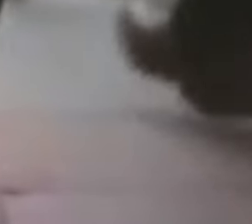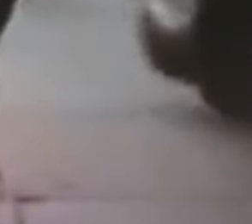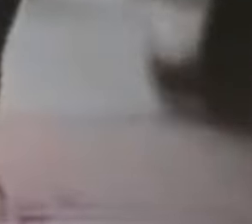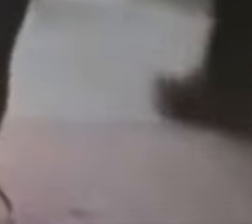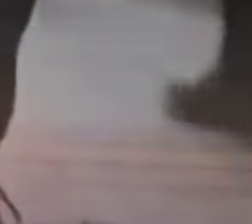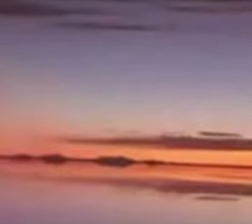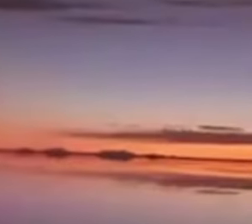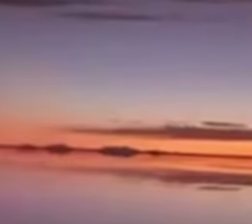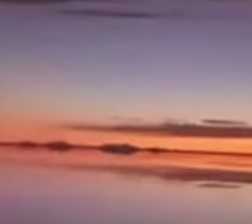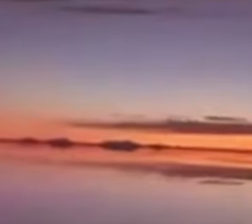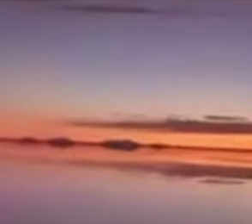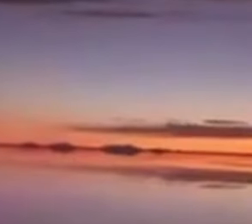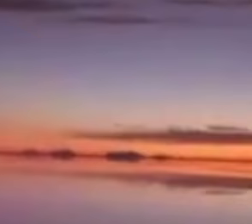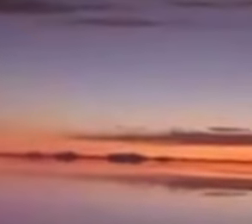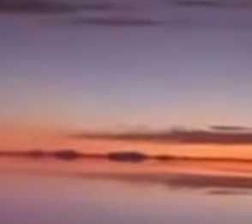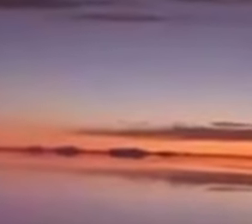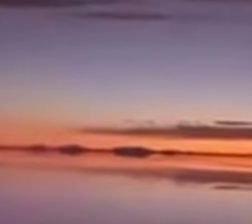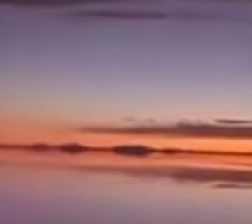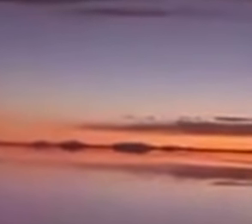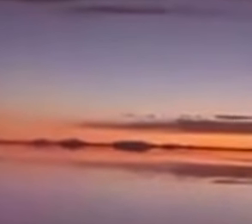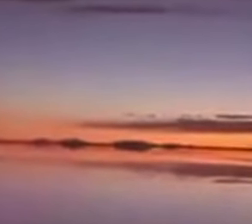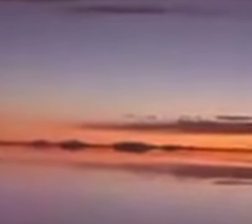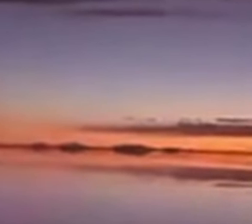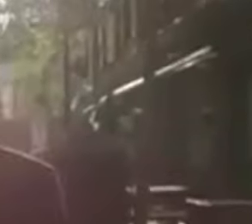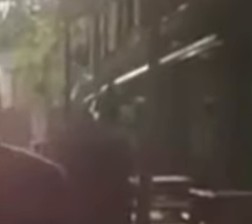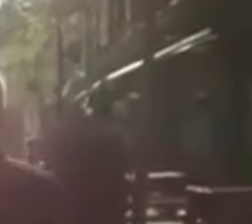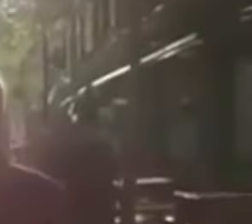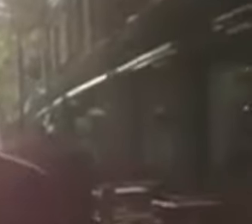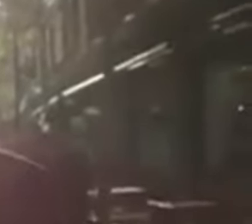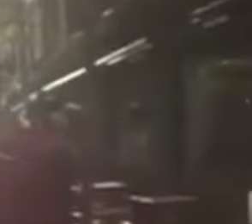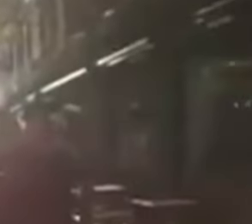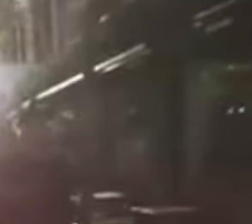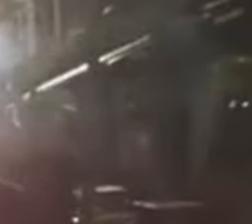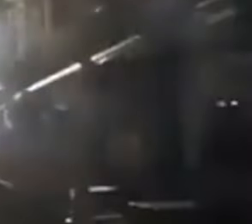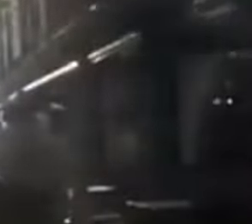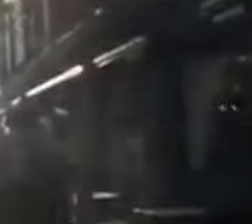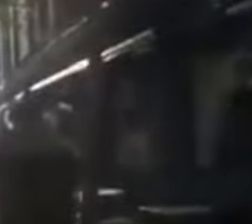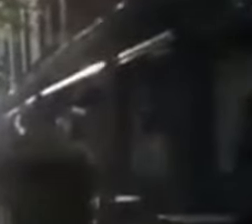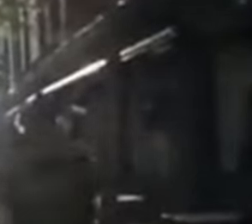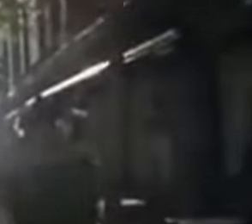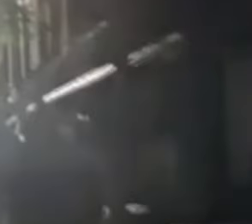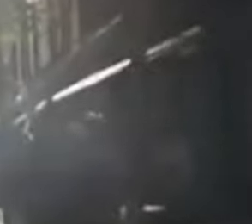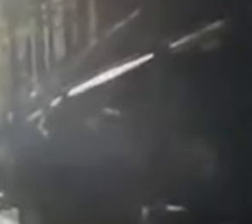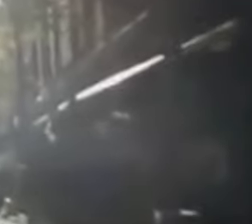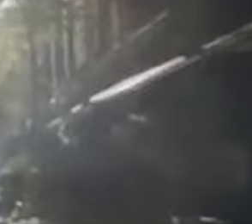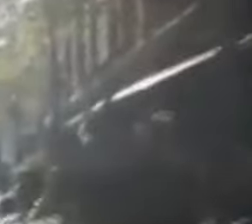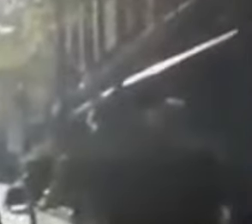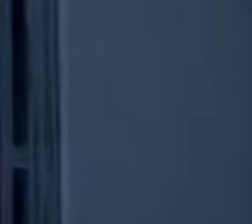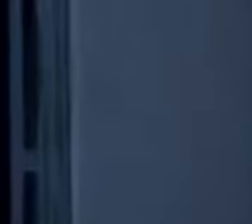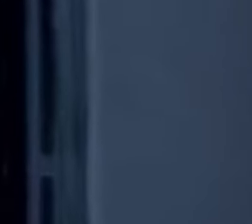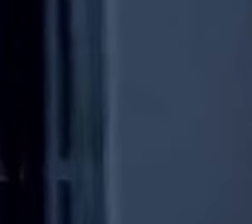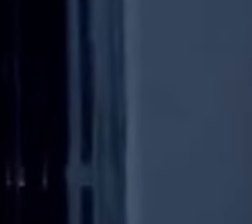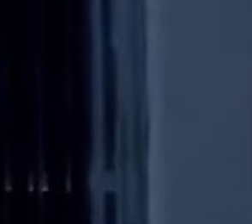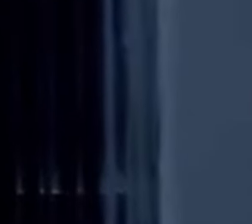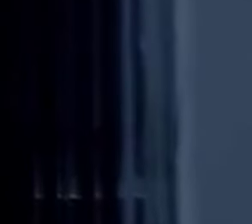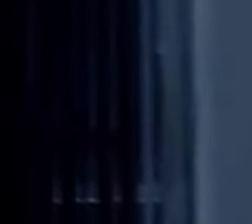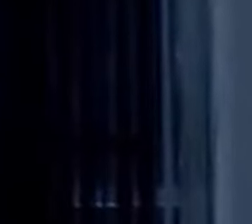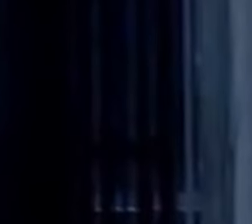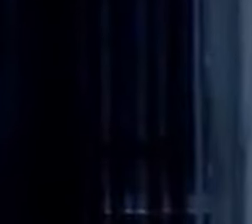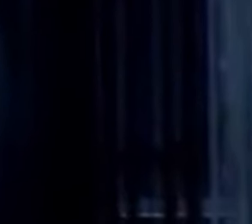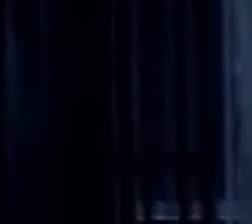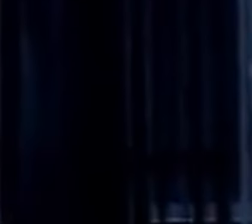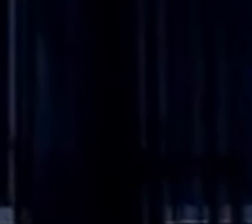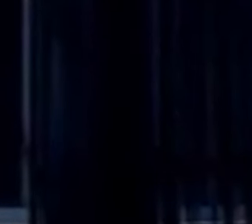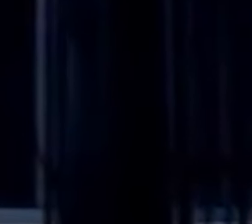Já pensou o que você vai dizer para você mesmo quando chegar no futuro? Será que vai gostar do resultado da vida que